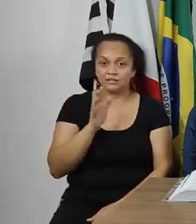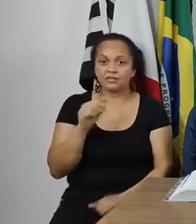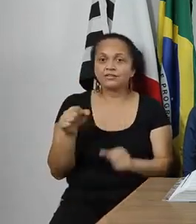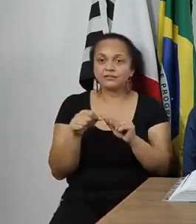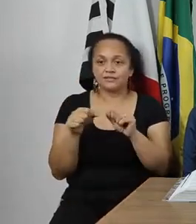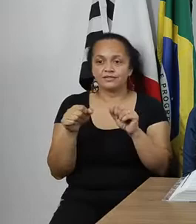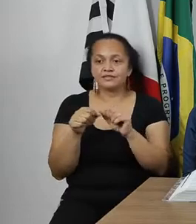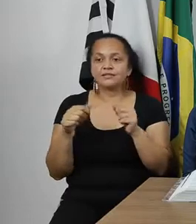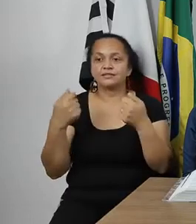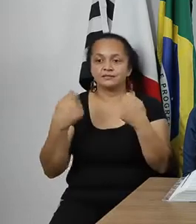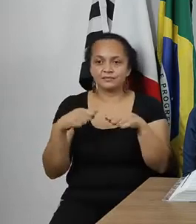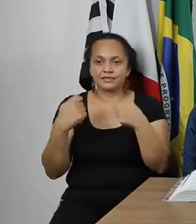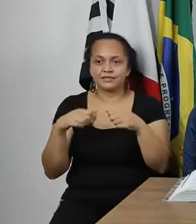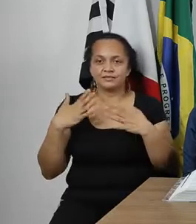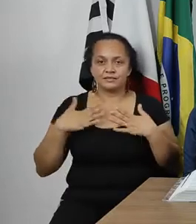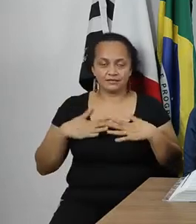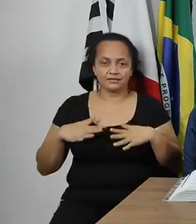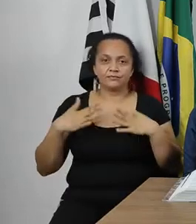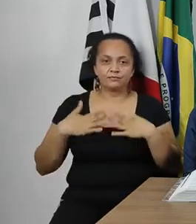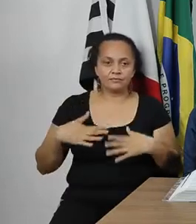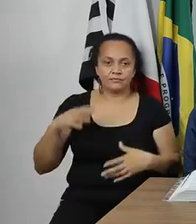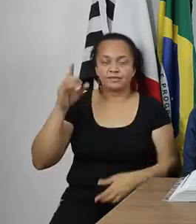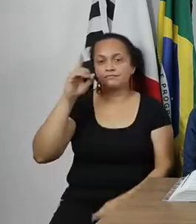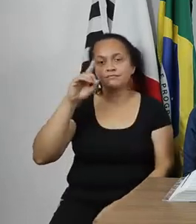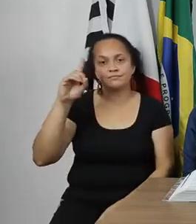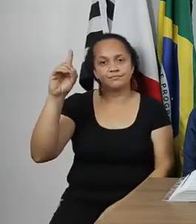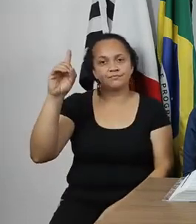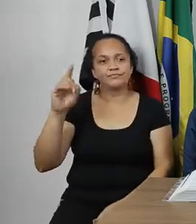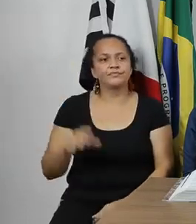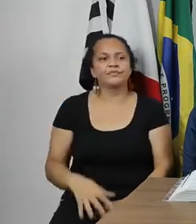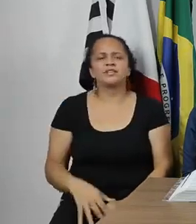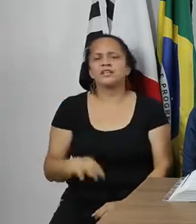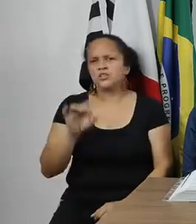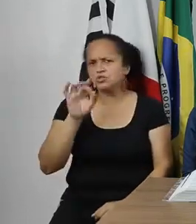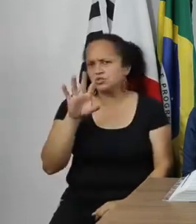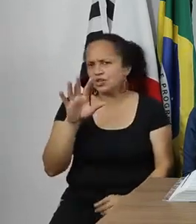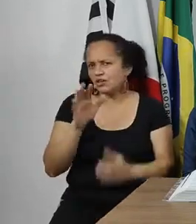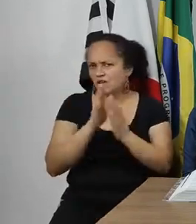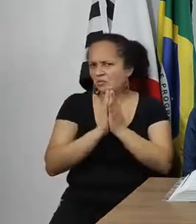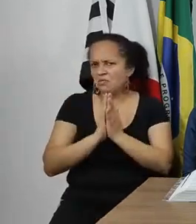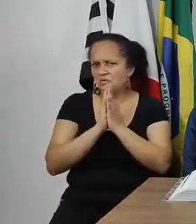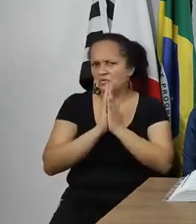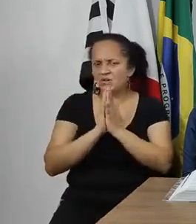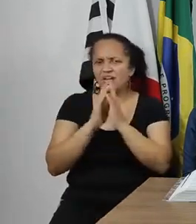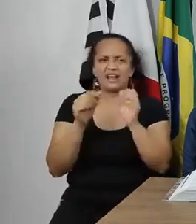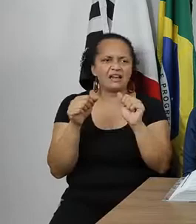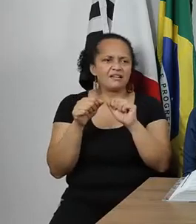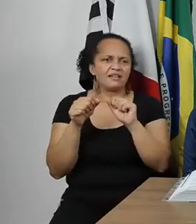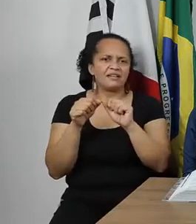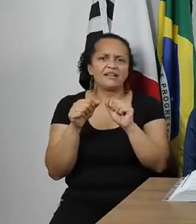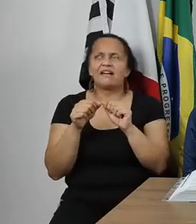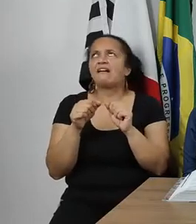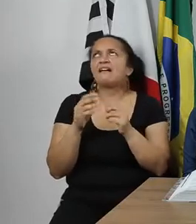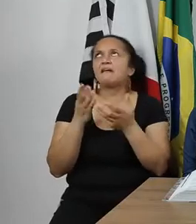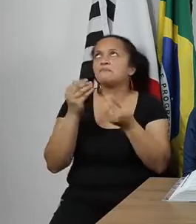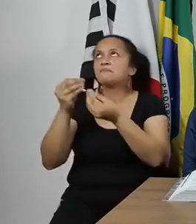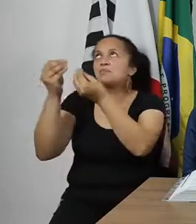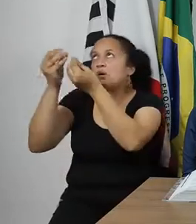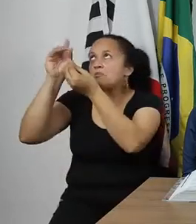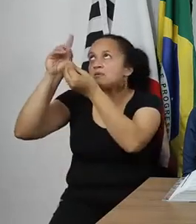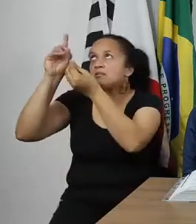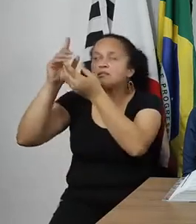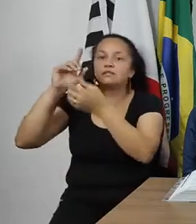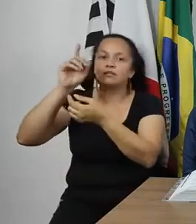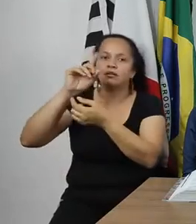a gente precisa descansar em Deus. Não adianta só orar, falar que entrega nas mãos de Deus, mas depois tomar de